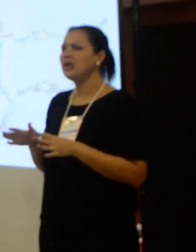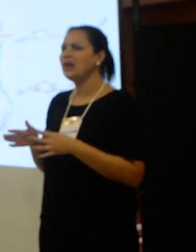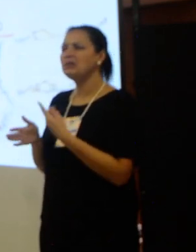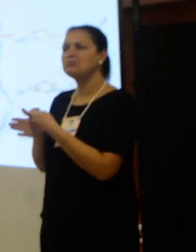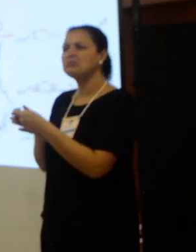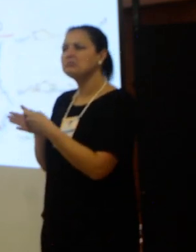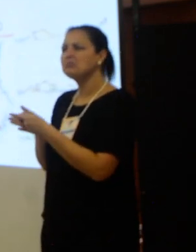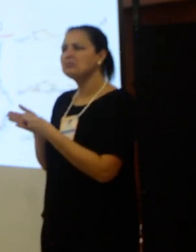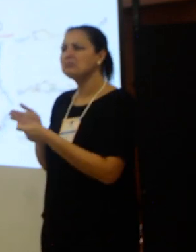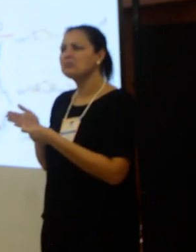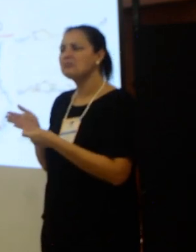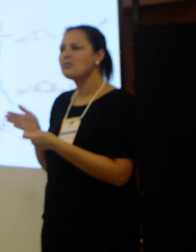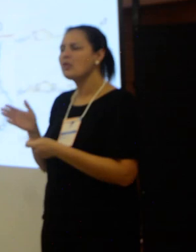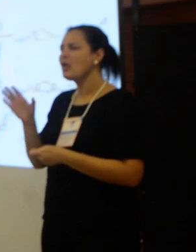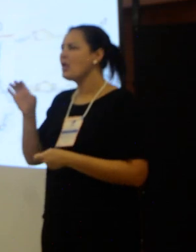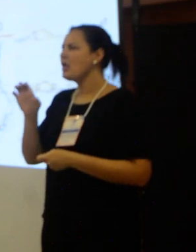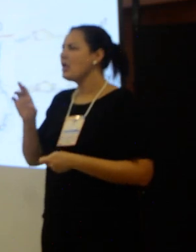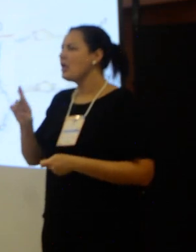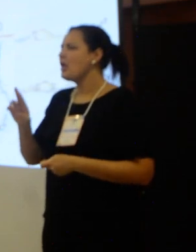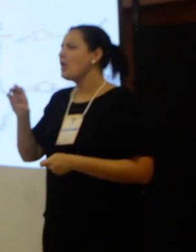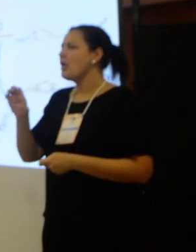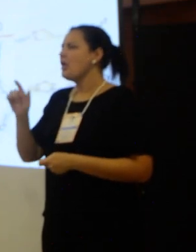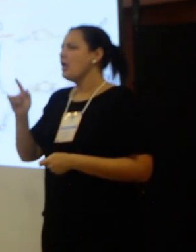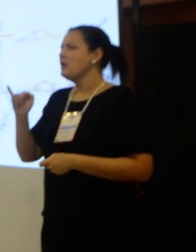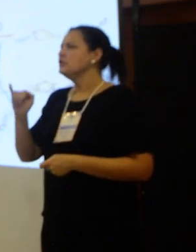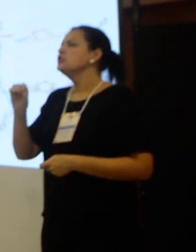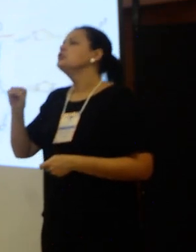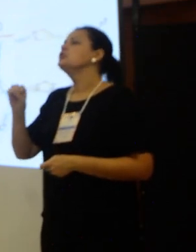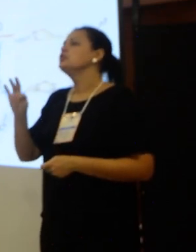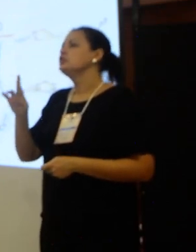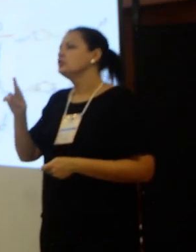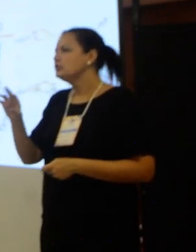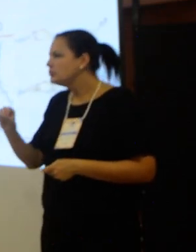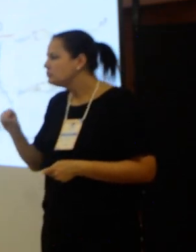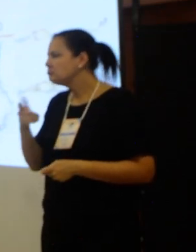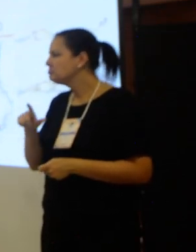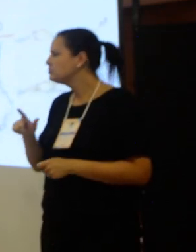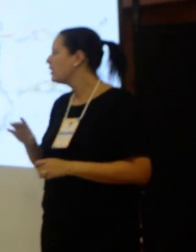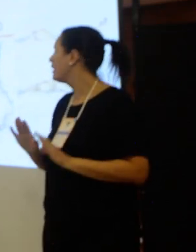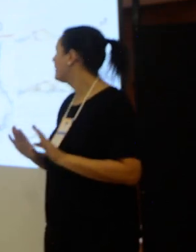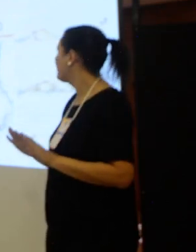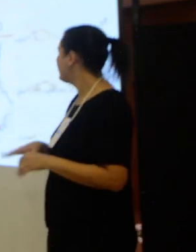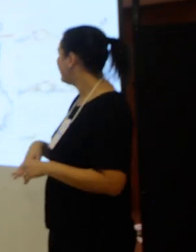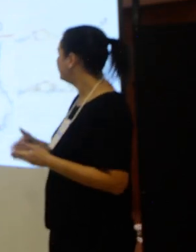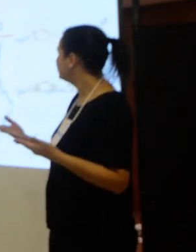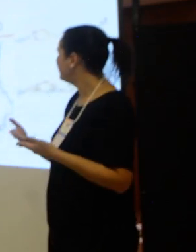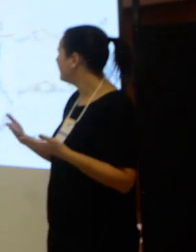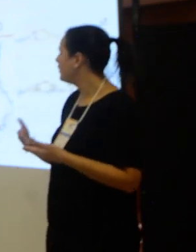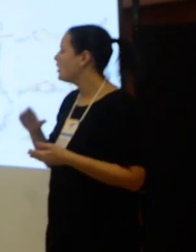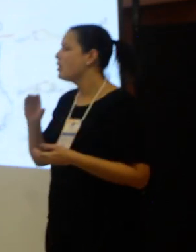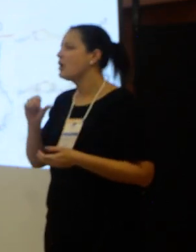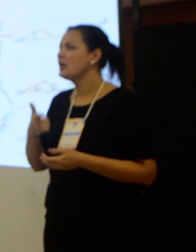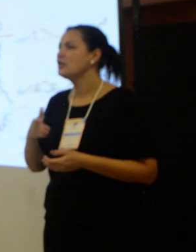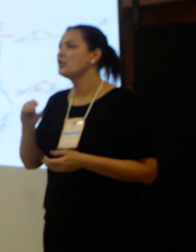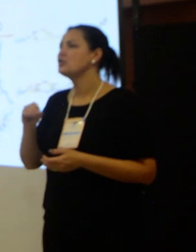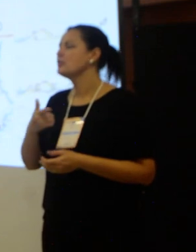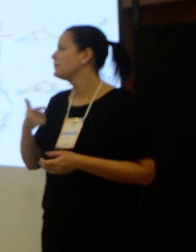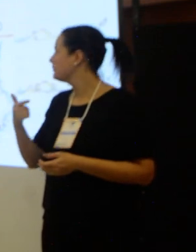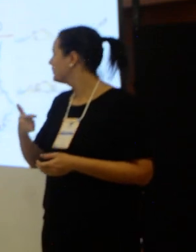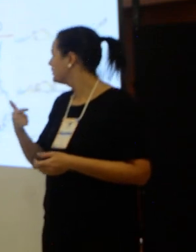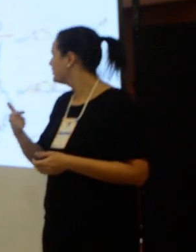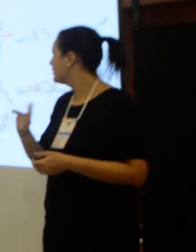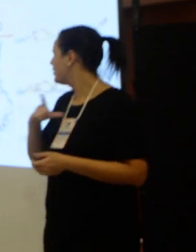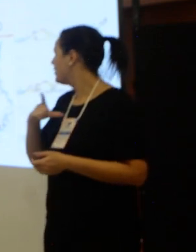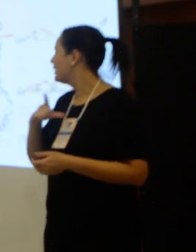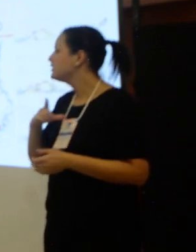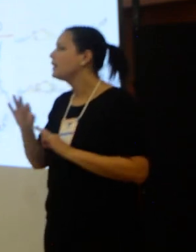de 2013. E agora, em 2022, o que temos é o projeto Orla envolvido dentro do âmbito do